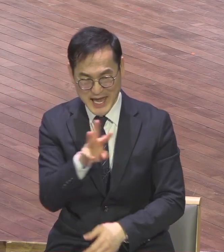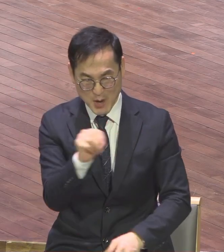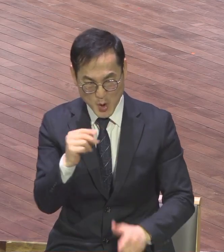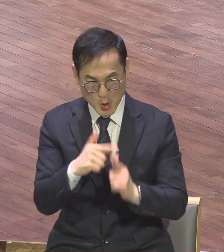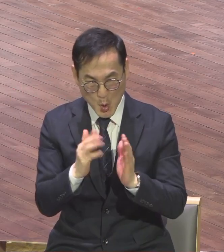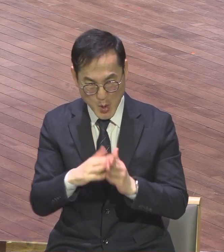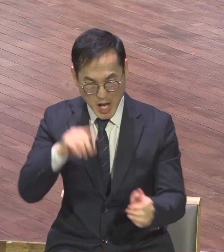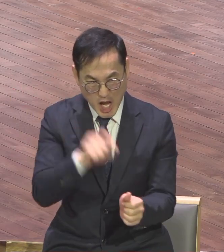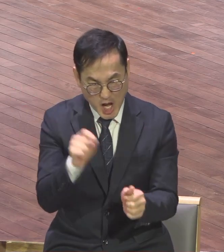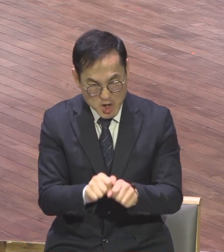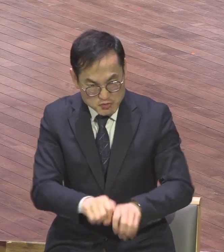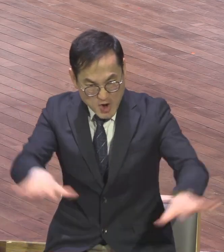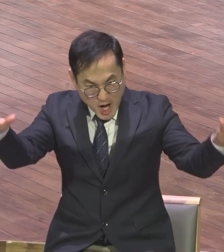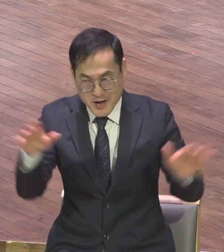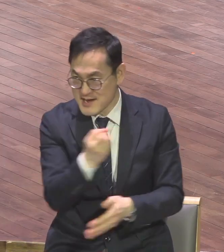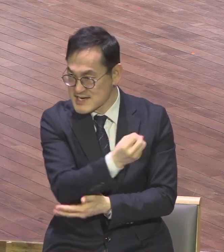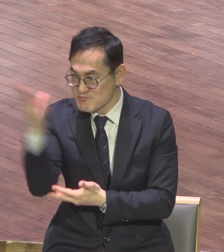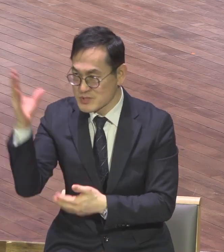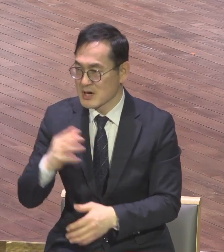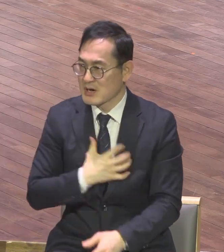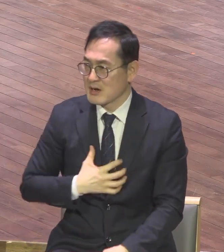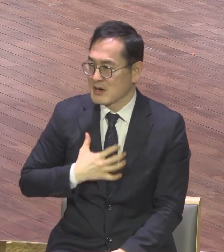예원교회 확진자 속출 막 이거 떠가지고.